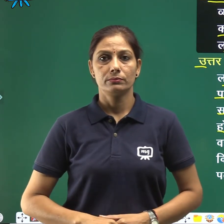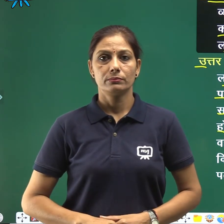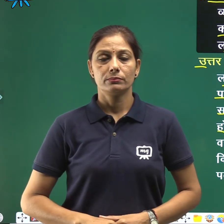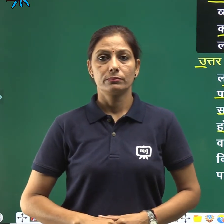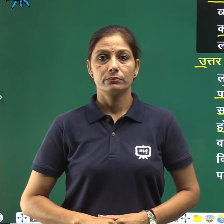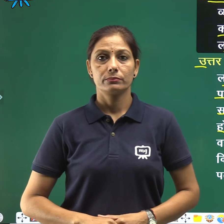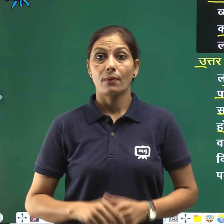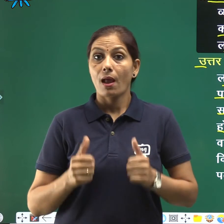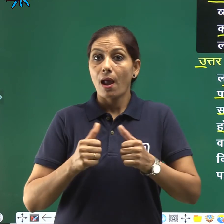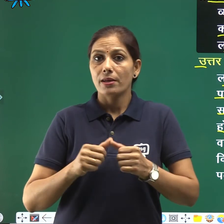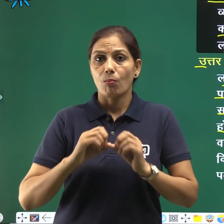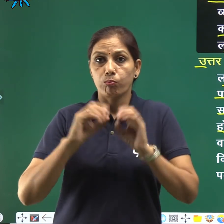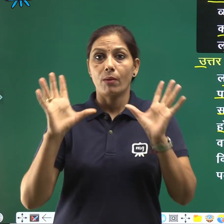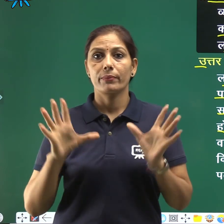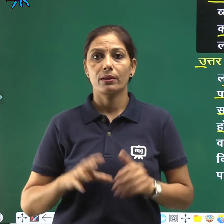अणु बम के